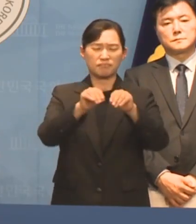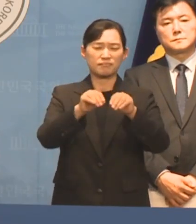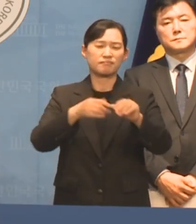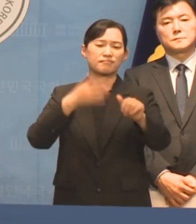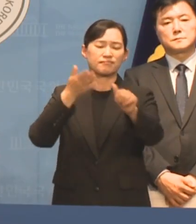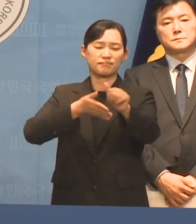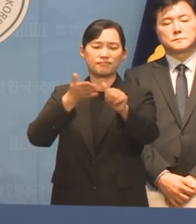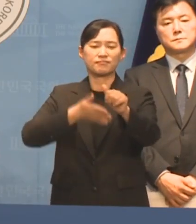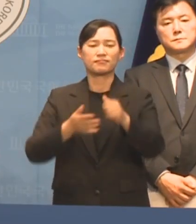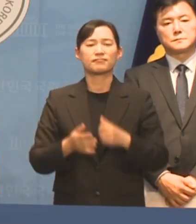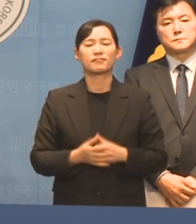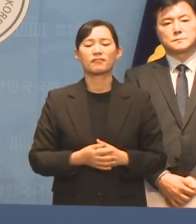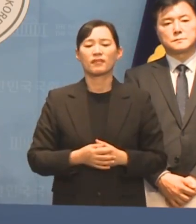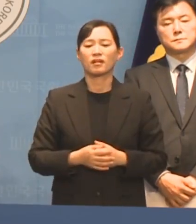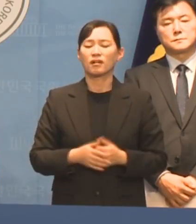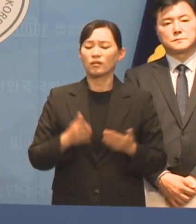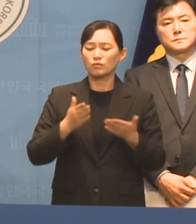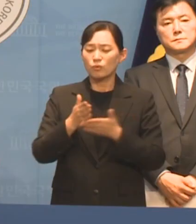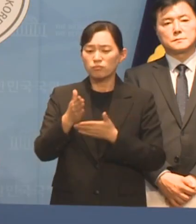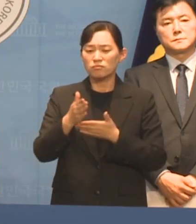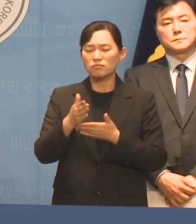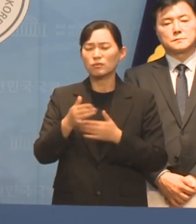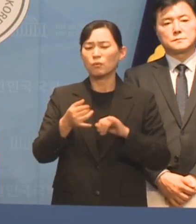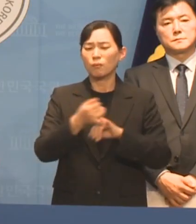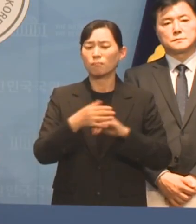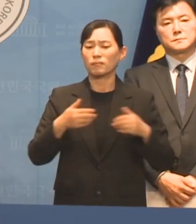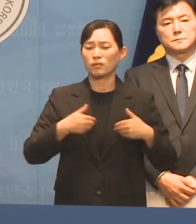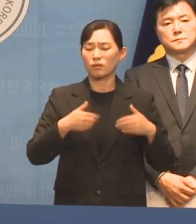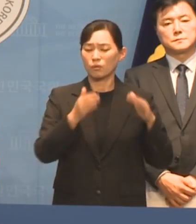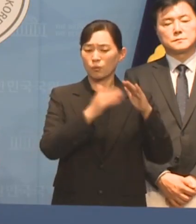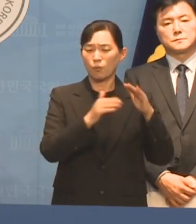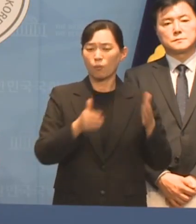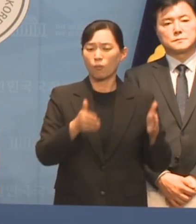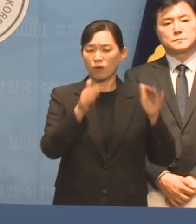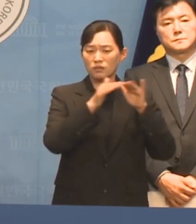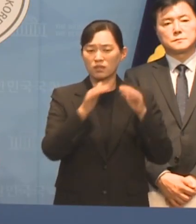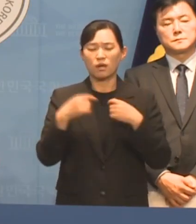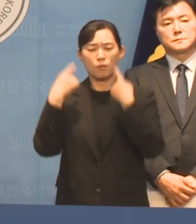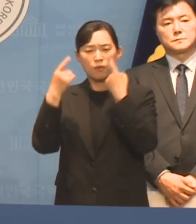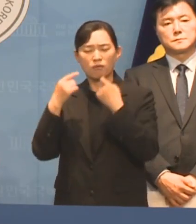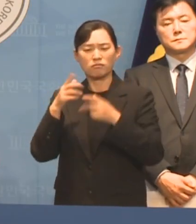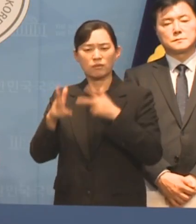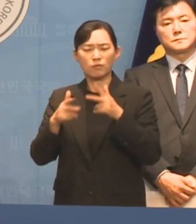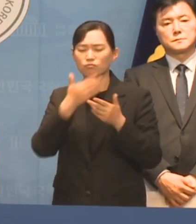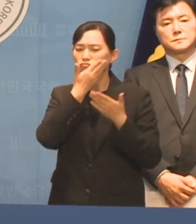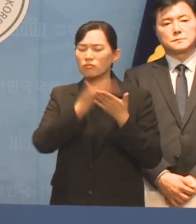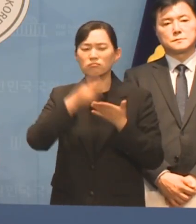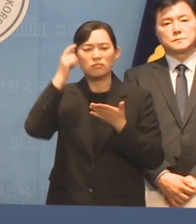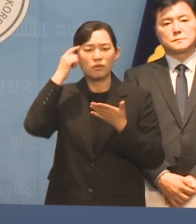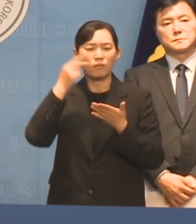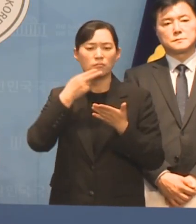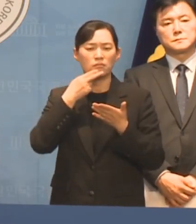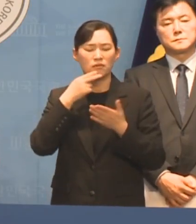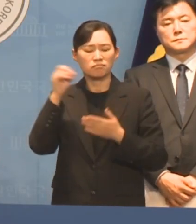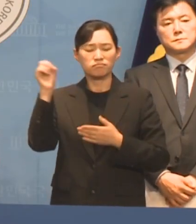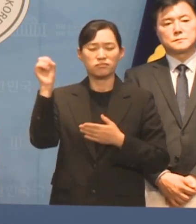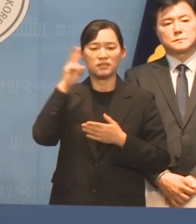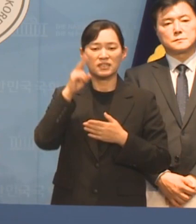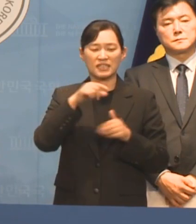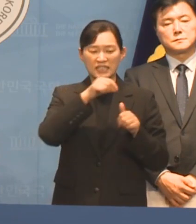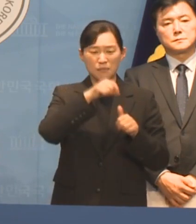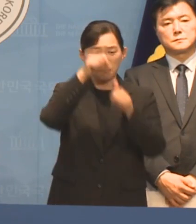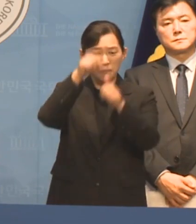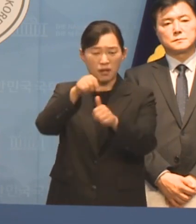촉구합니다. 전문성이 요구되어야 하는 공사와 관광 산업의 중요성은 고려하지 않고 졸속으로